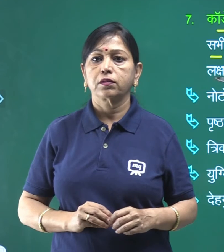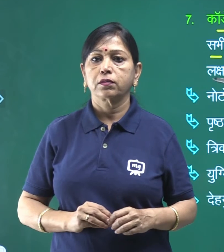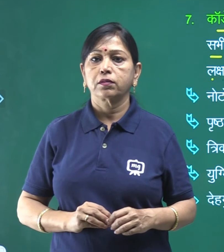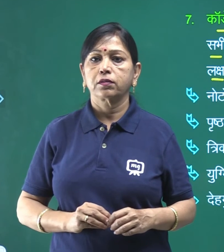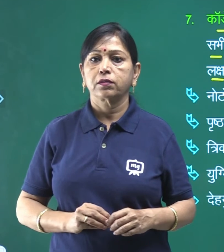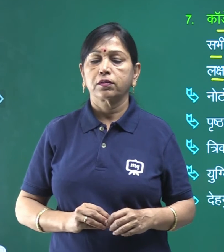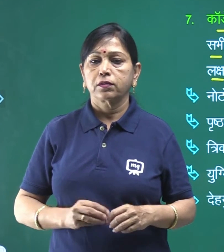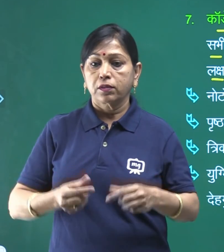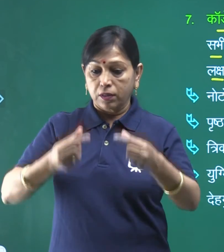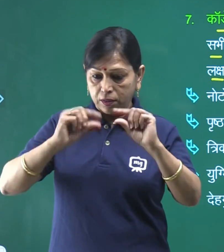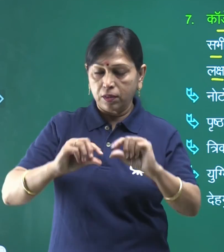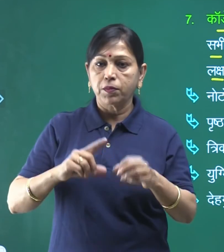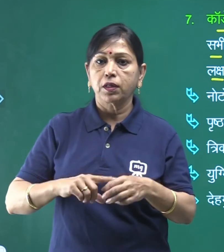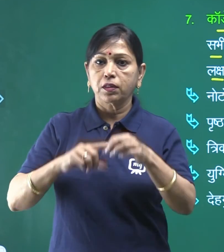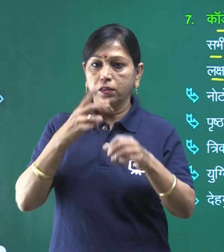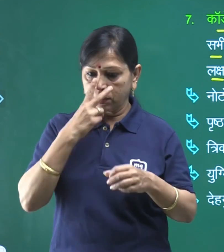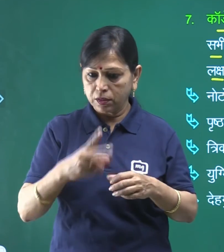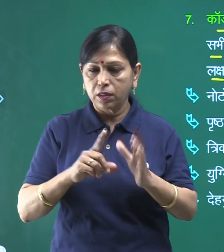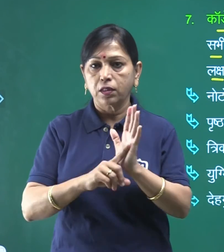निम्नलिखित लक्षण पाए जाते हैं।